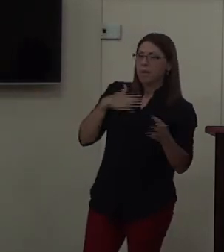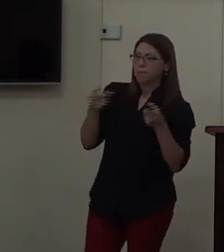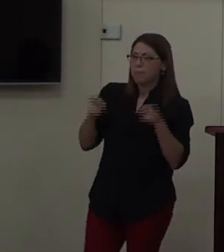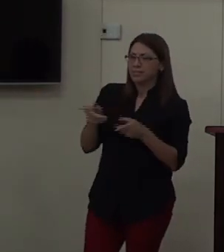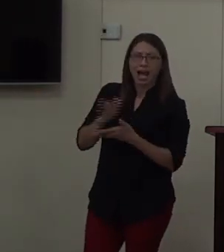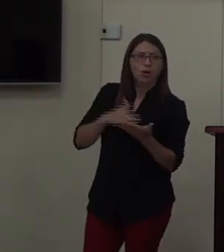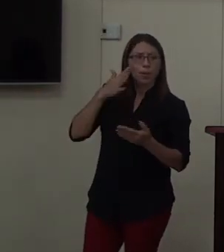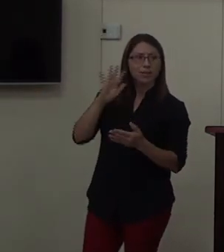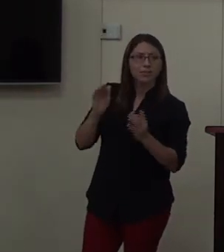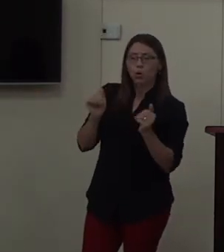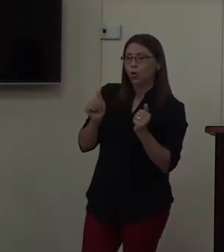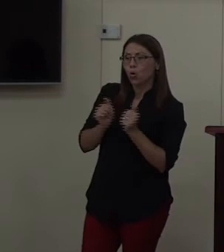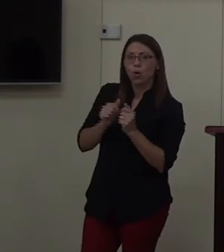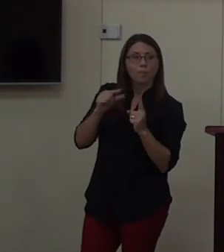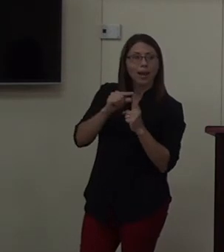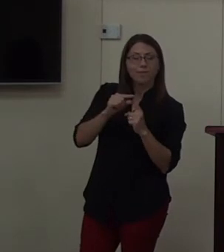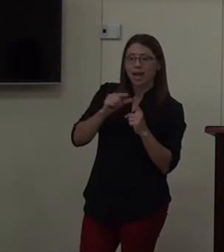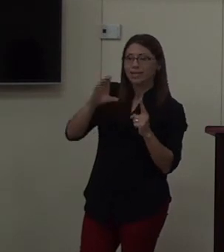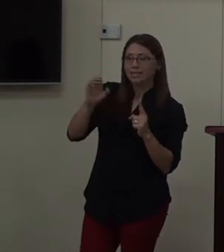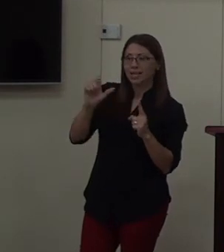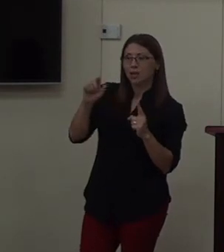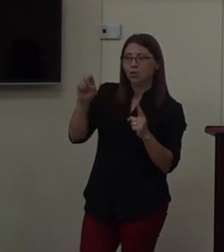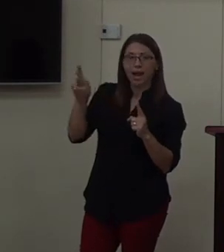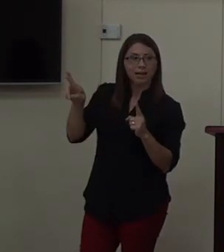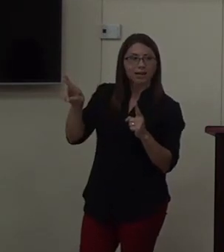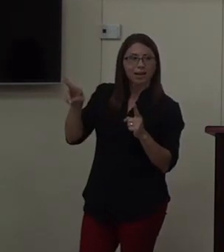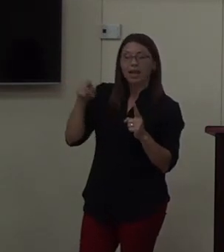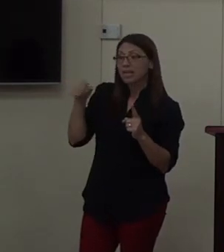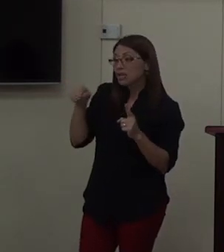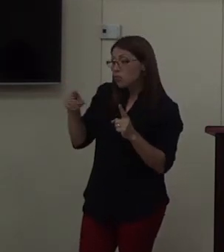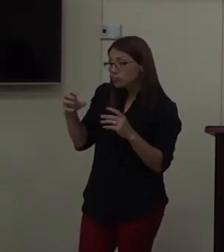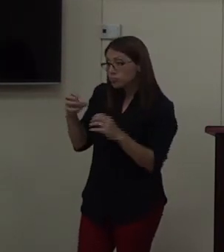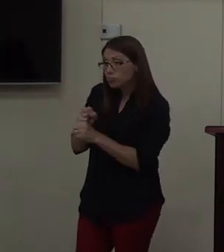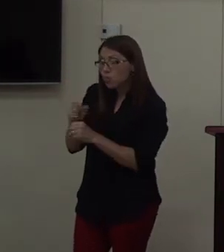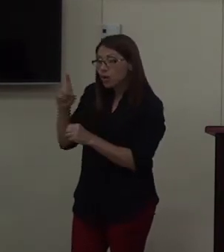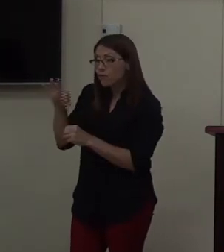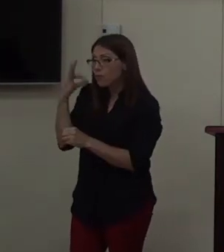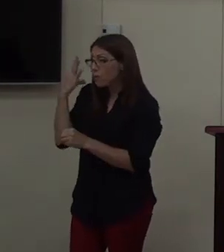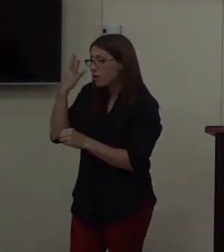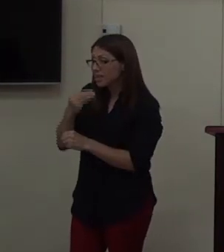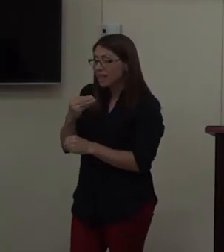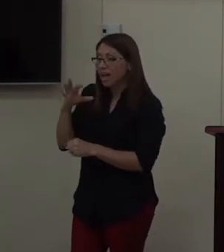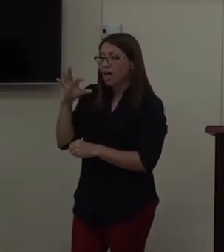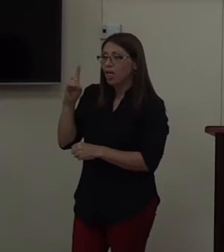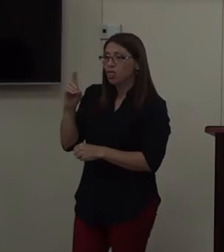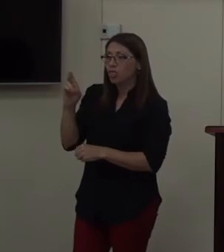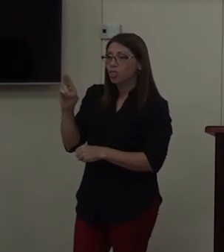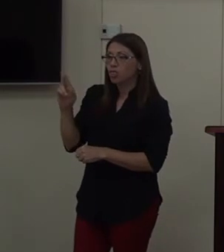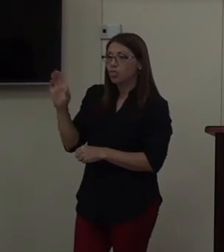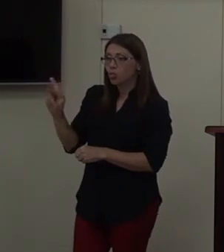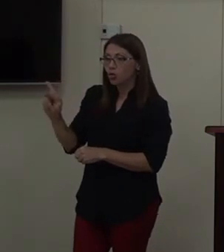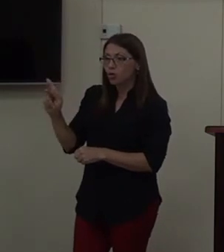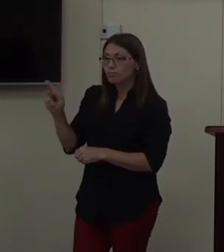parecido con la palabra para celular, que la Liga acuñó una forma súper bonita, DUC, que es el caracol,